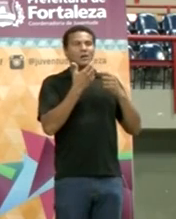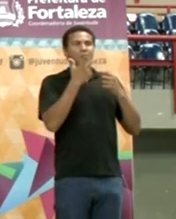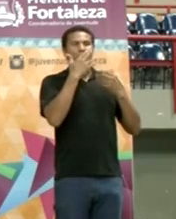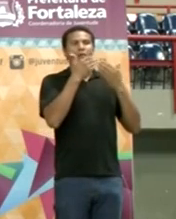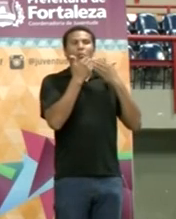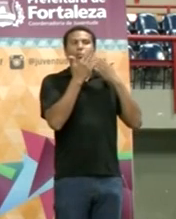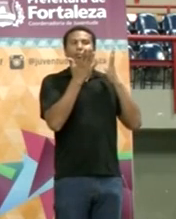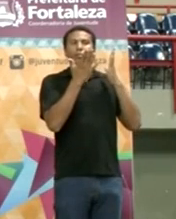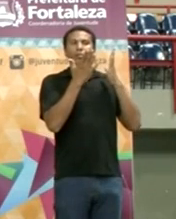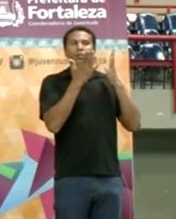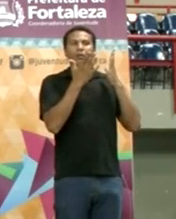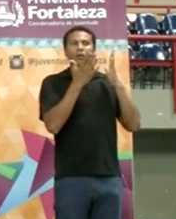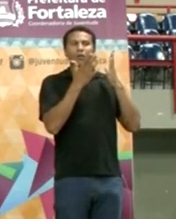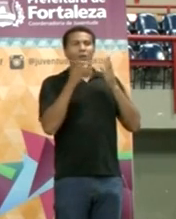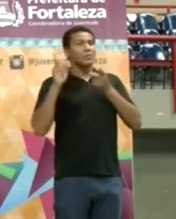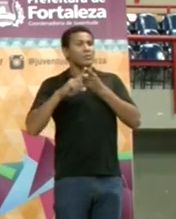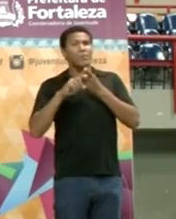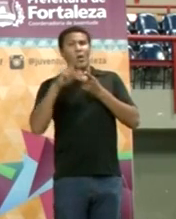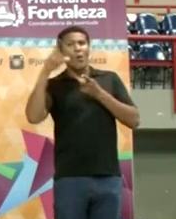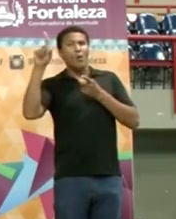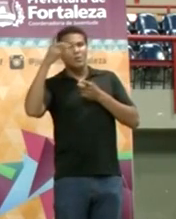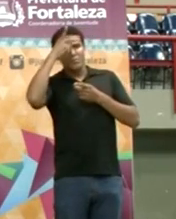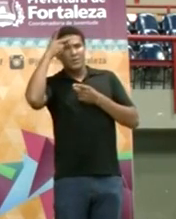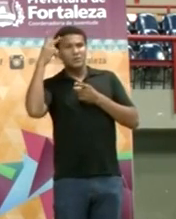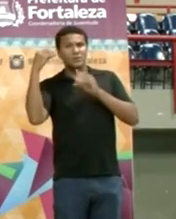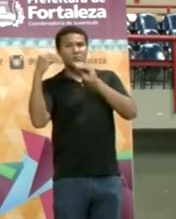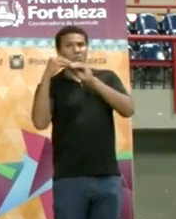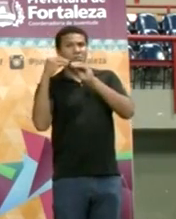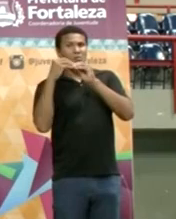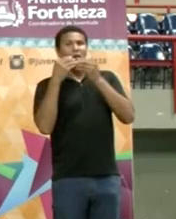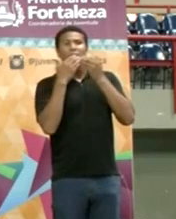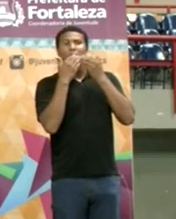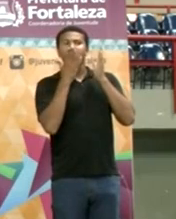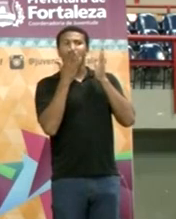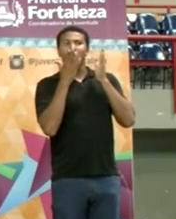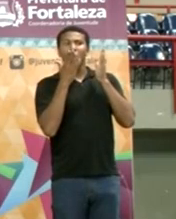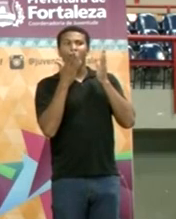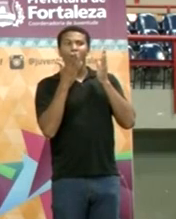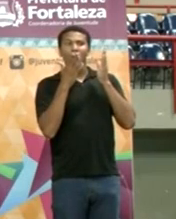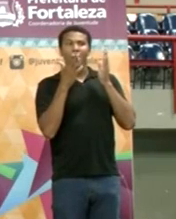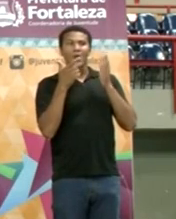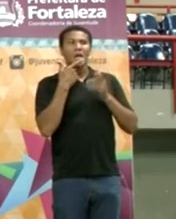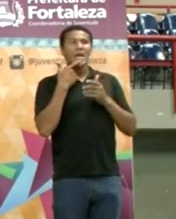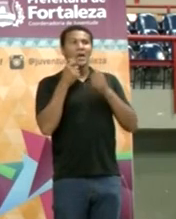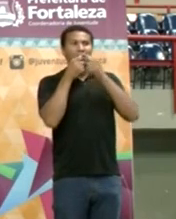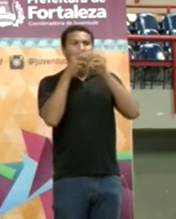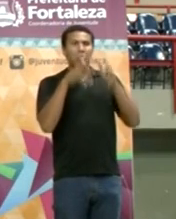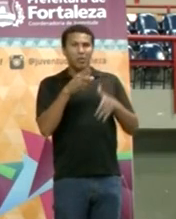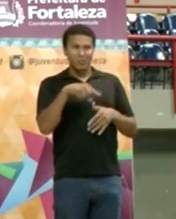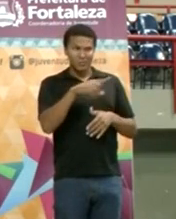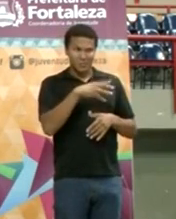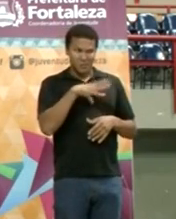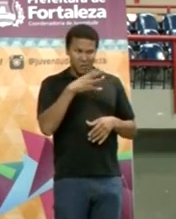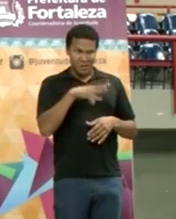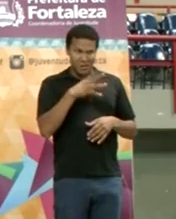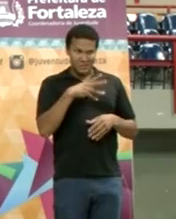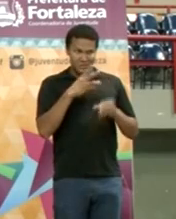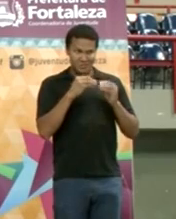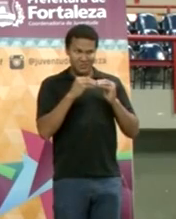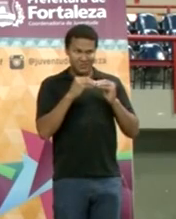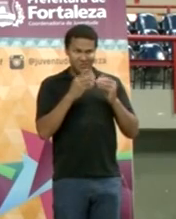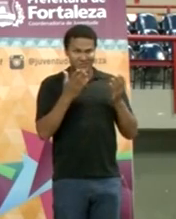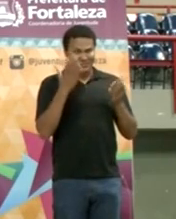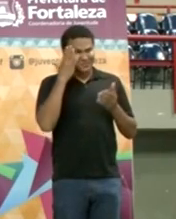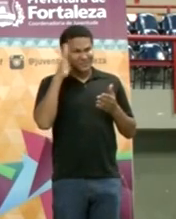condição hemorrágica. Eu não sei se você tem coragem de beijar alguém com hemorragia, tá? Aí alguns alunos perguntam assim,